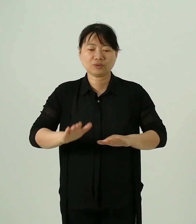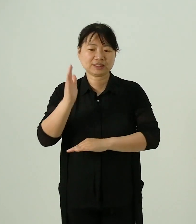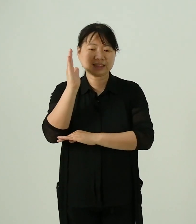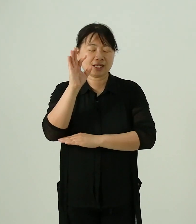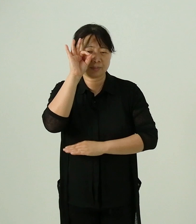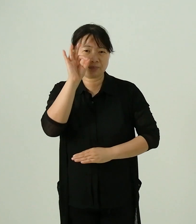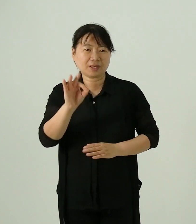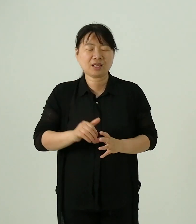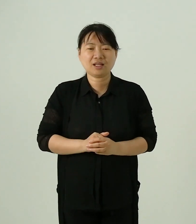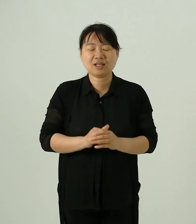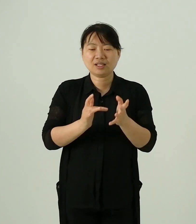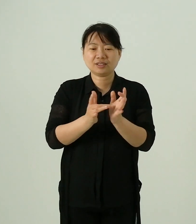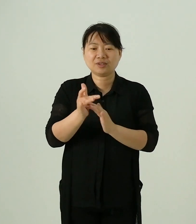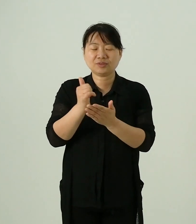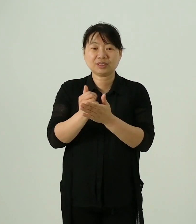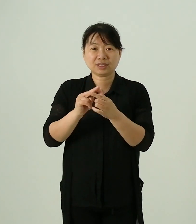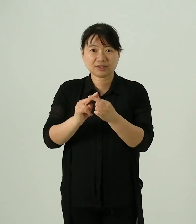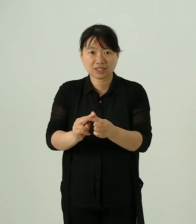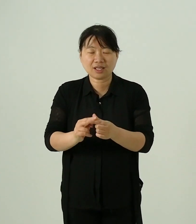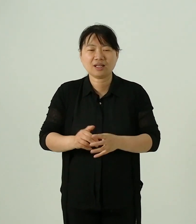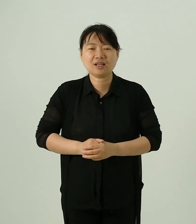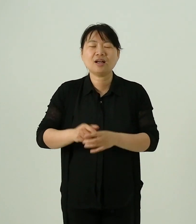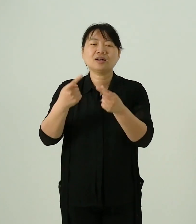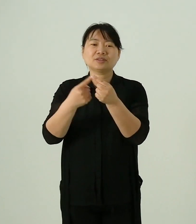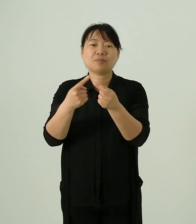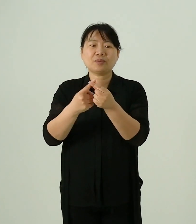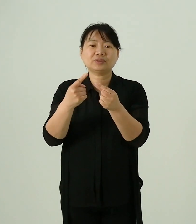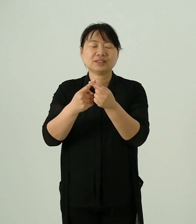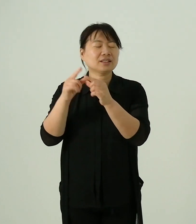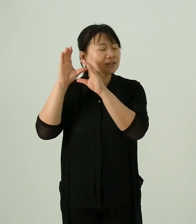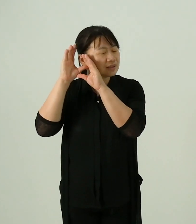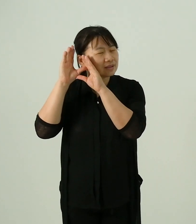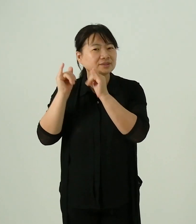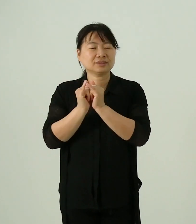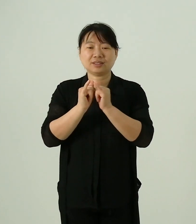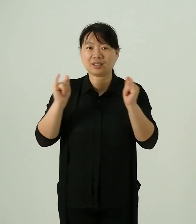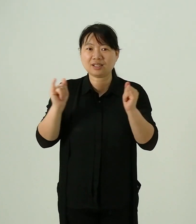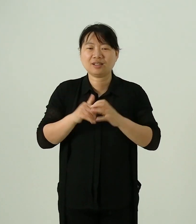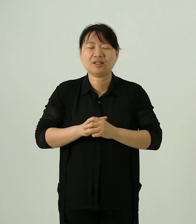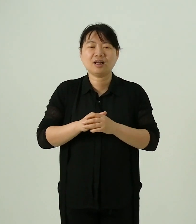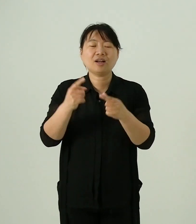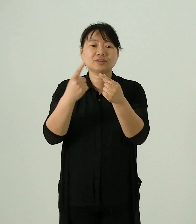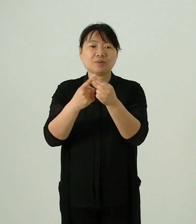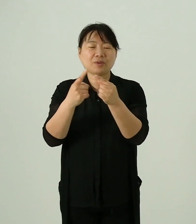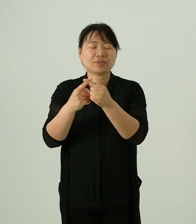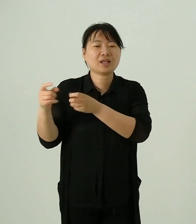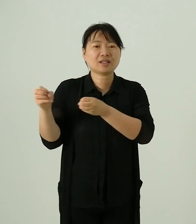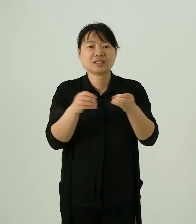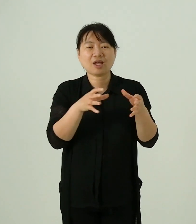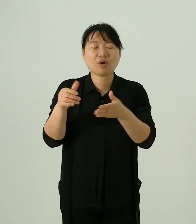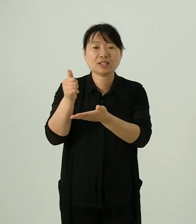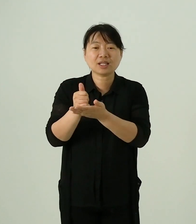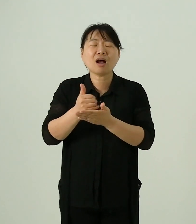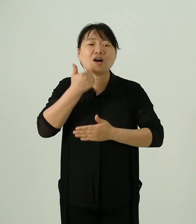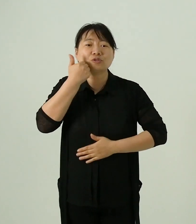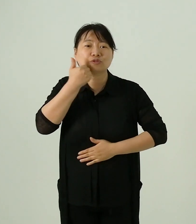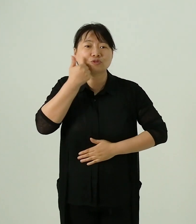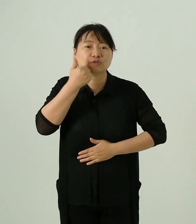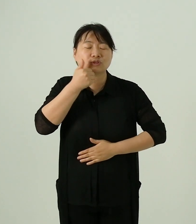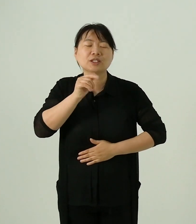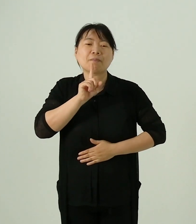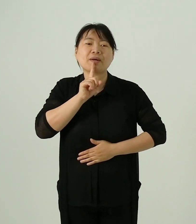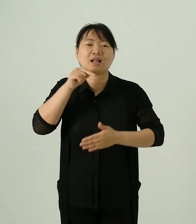이야기는 예수님과 첫 번째 청자, 첫 번째 대화자가 누구냐, 그